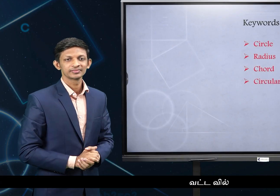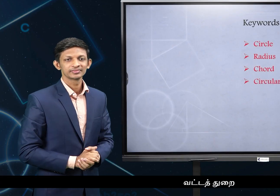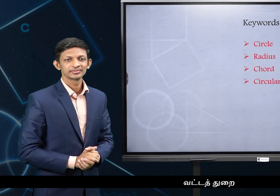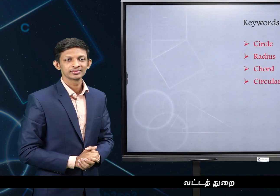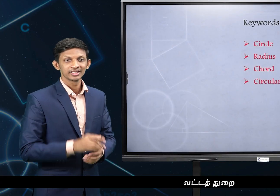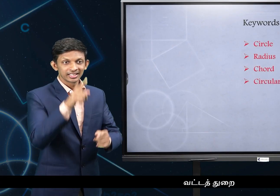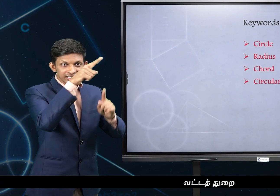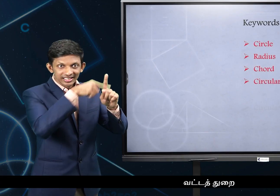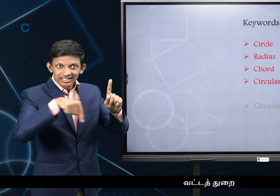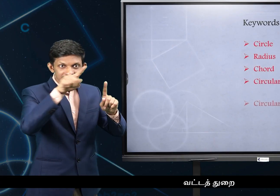வட்டத்துறை,